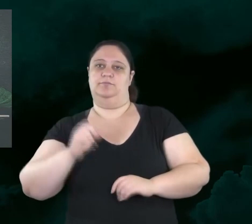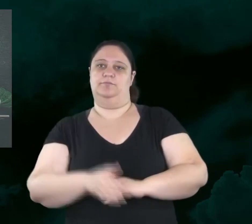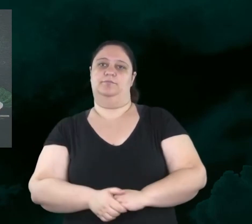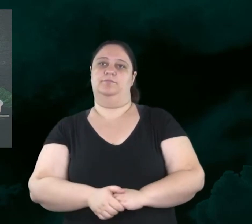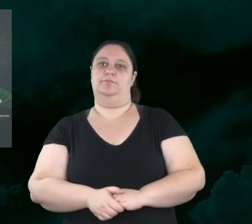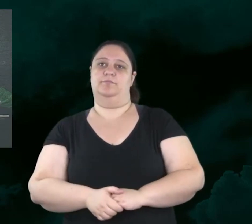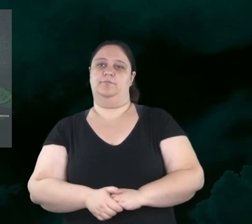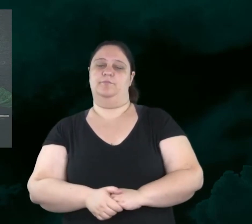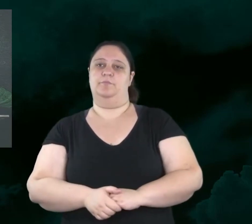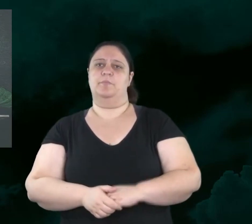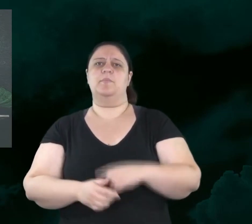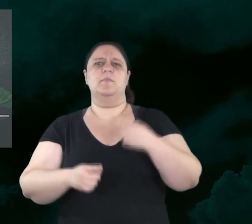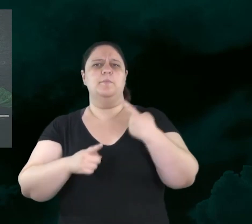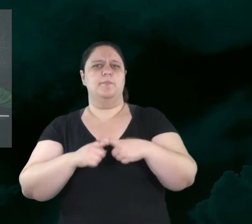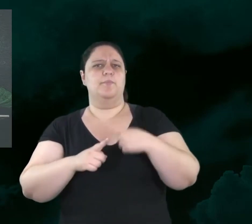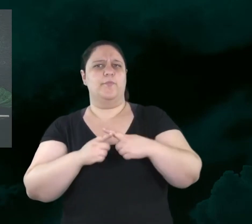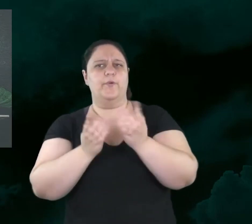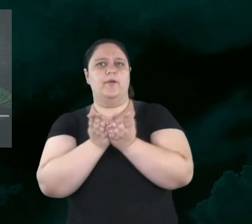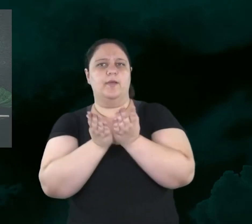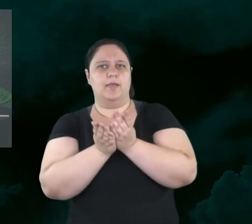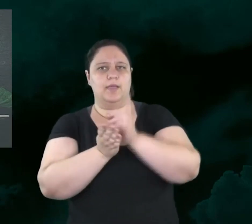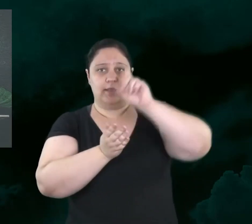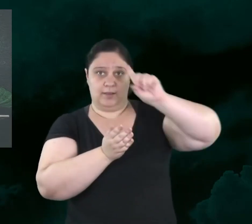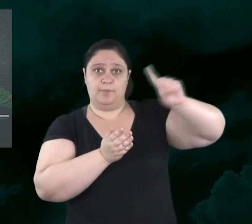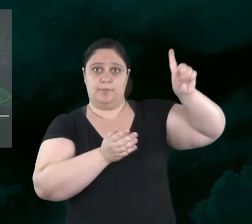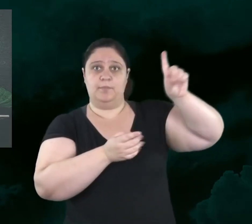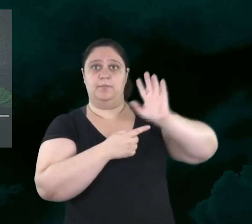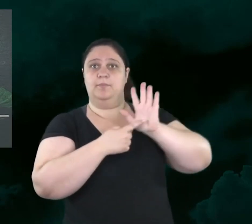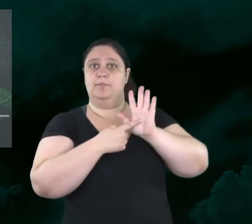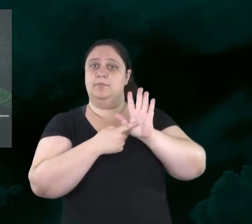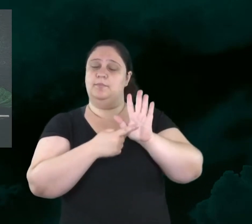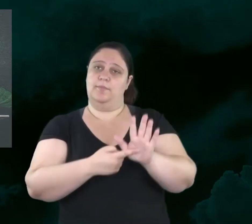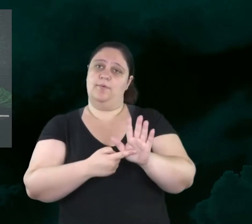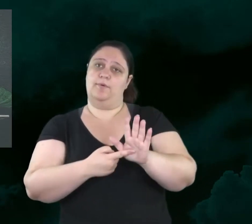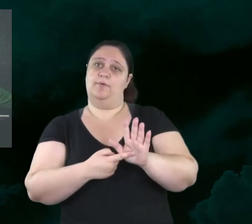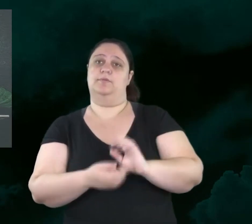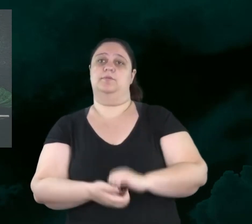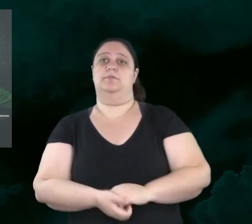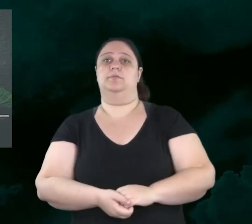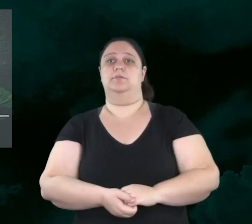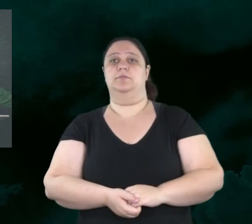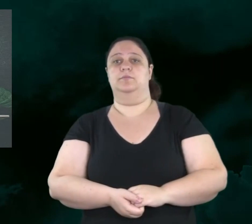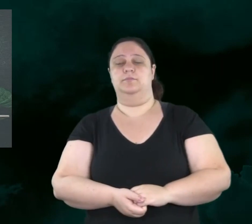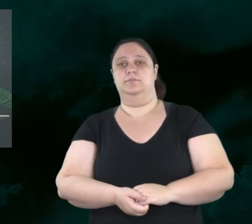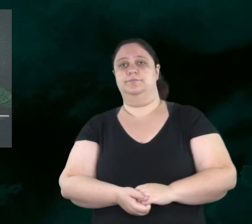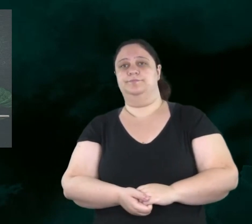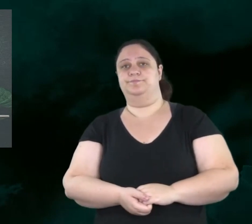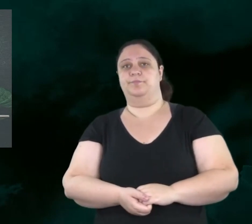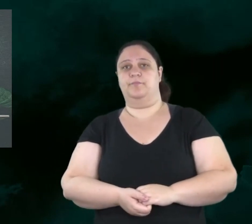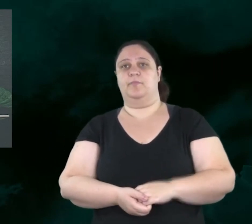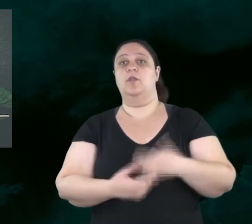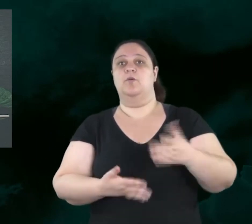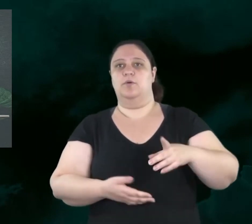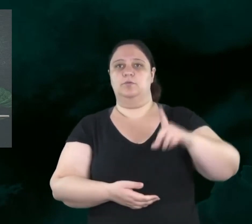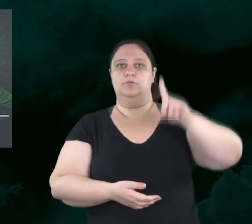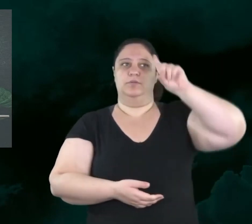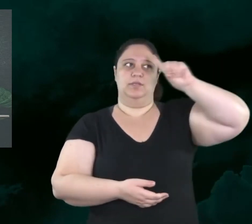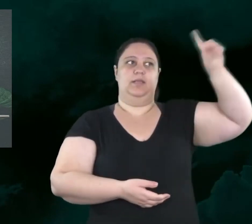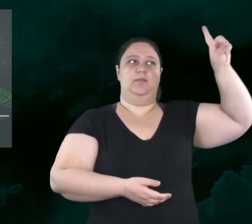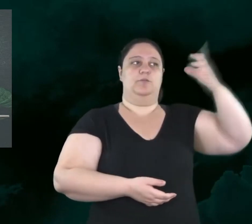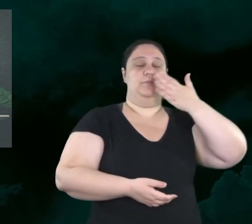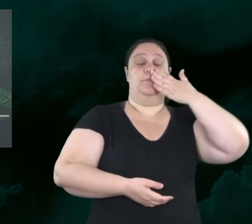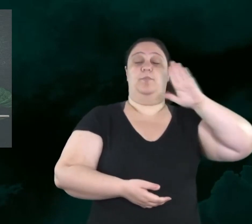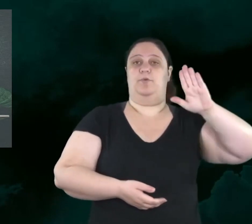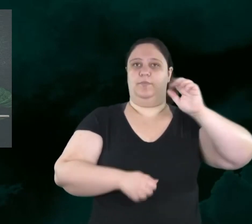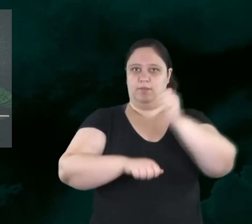Porque na Bíblia, muitas vezes quando Deus fez a promessa a Abraão, ele escolheu um lugar